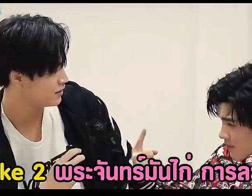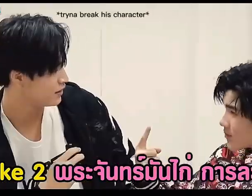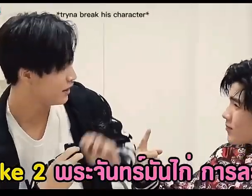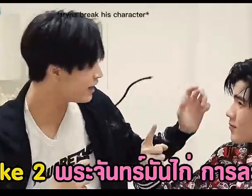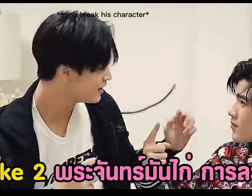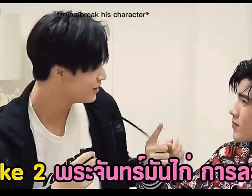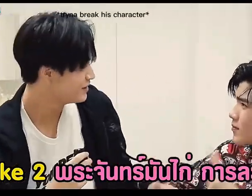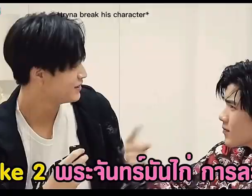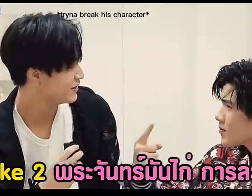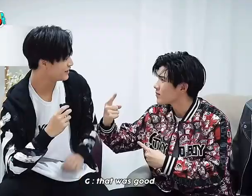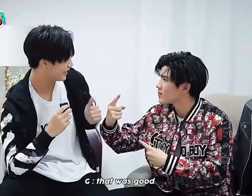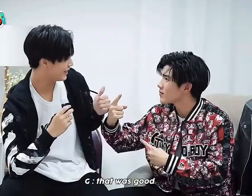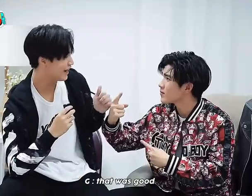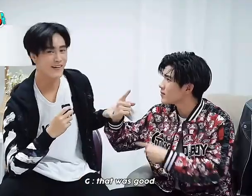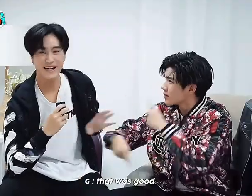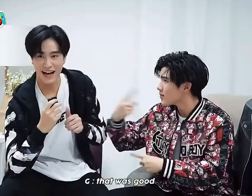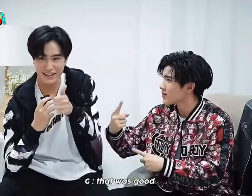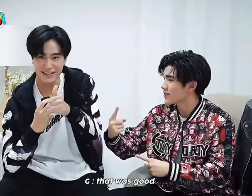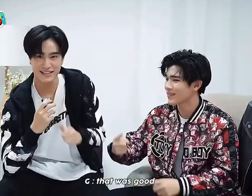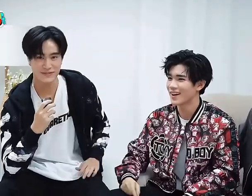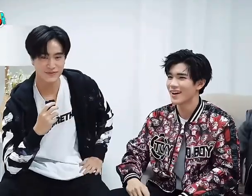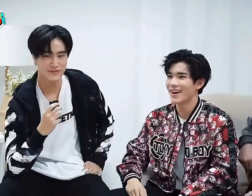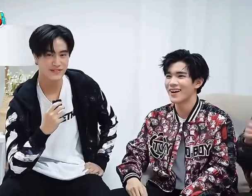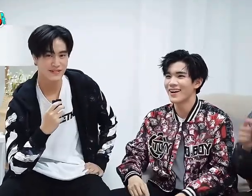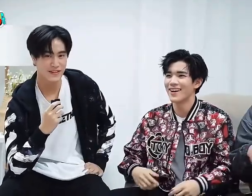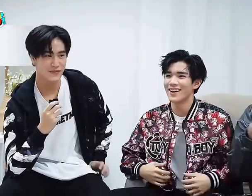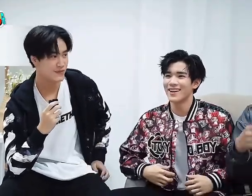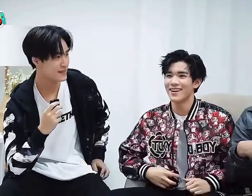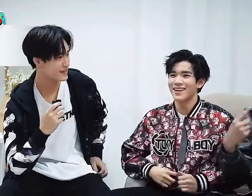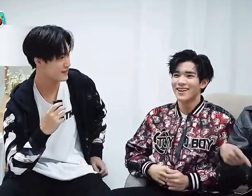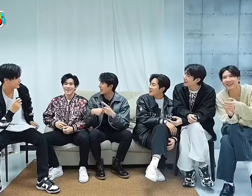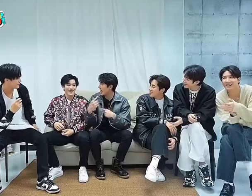ฮ้ยอันนี้ได้โอเคได ้